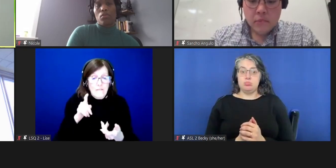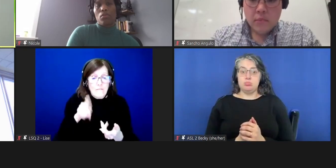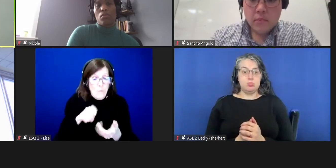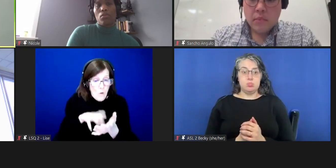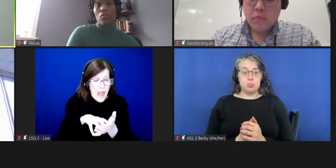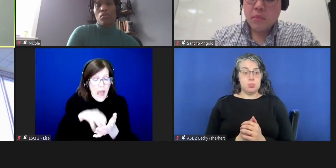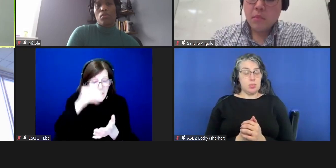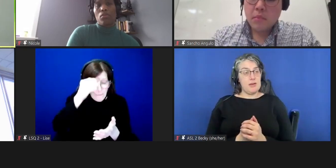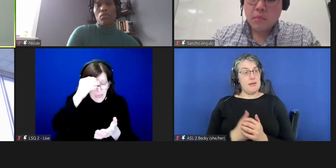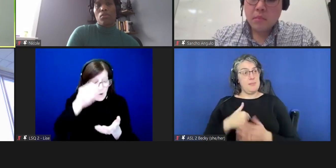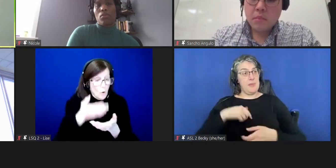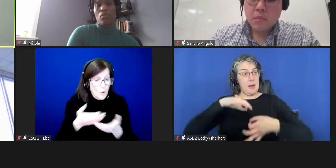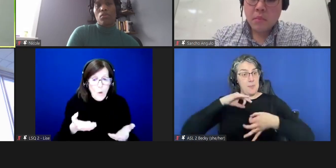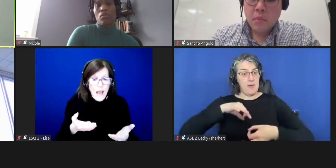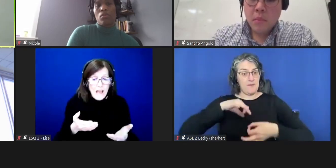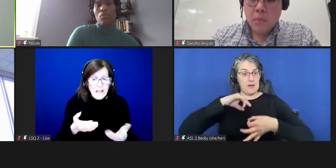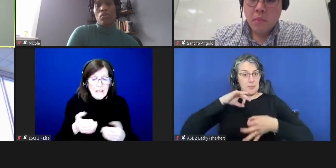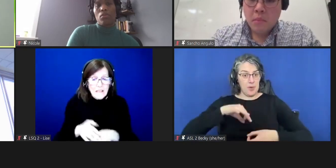que je